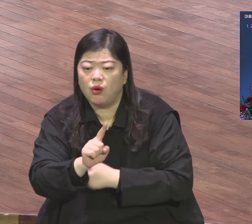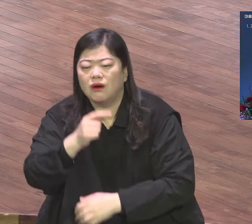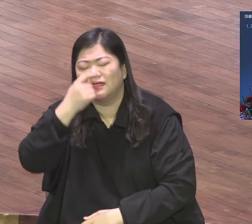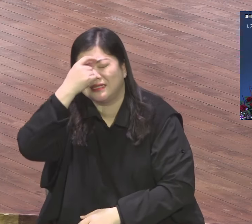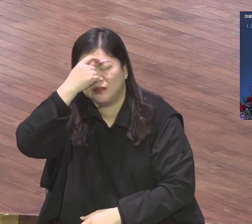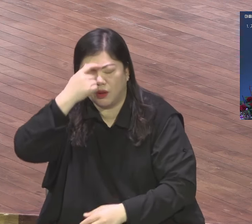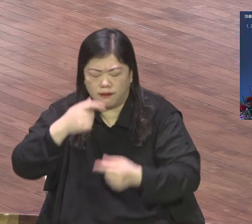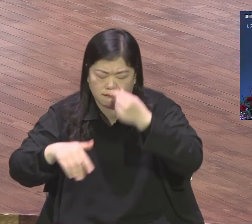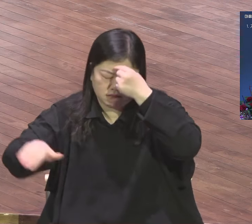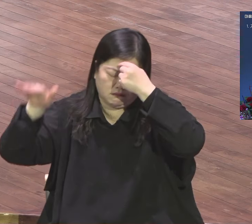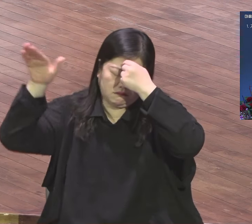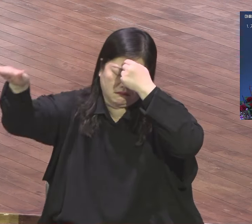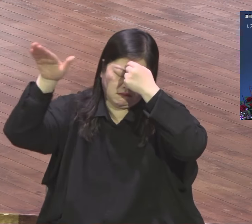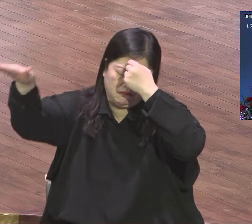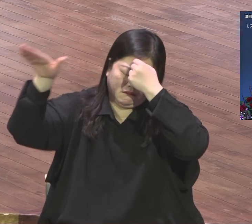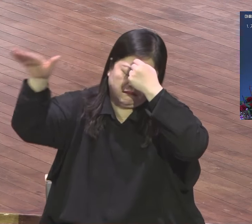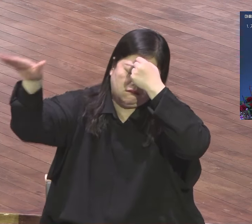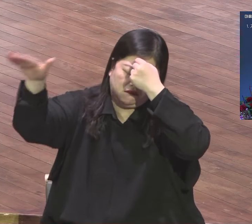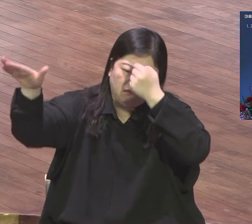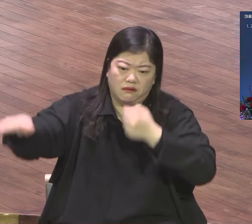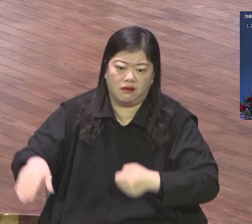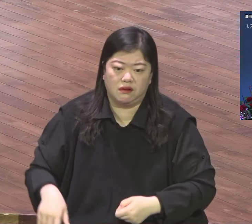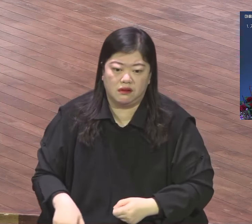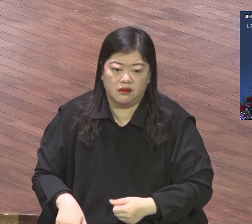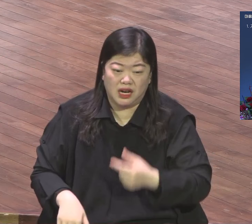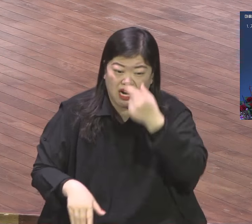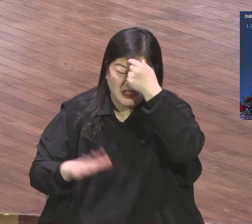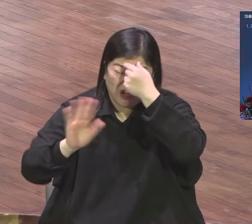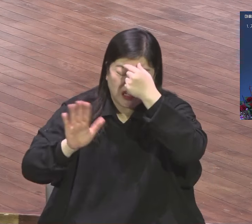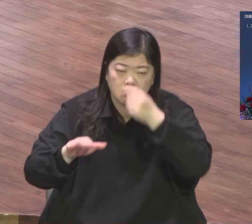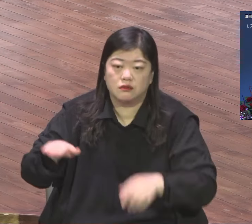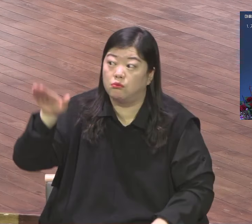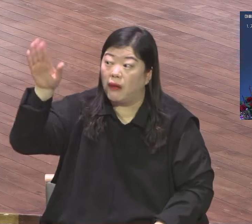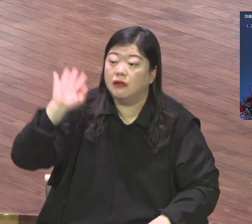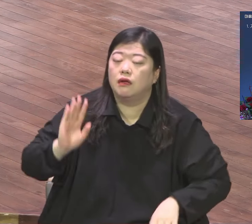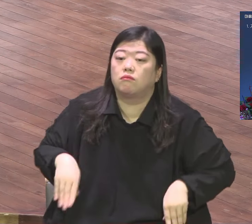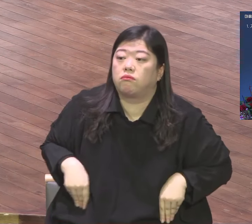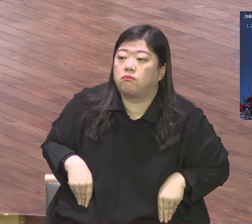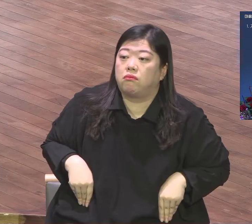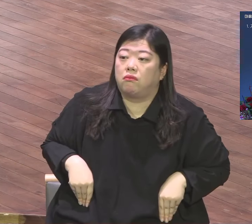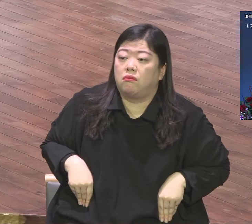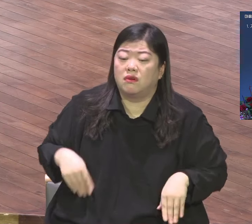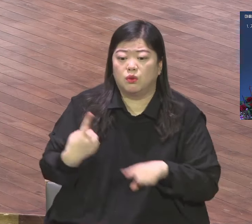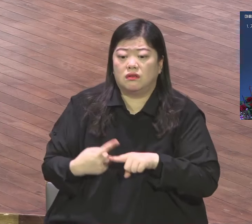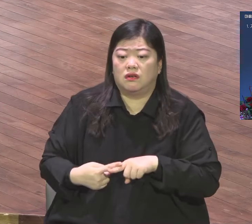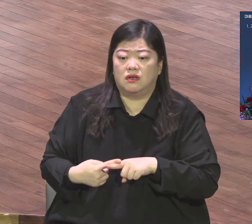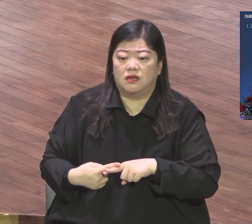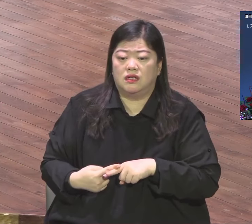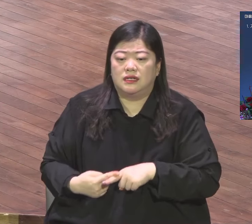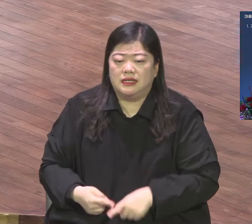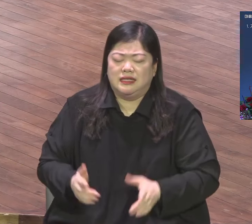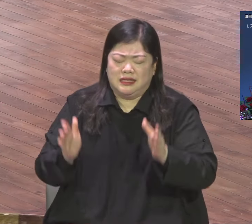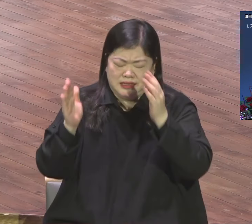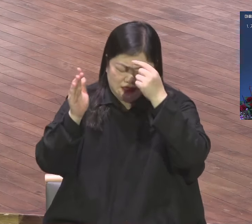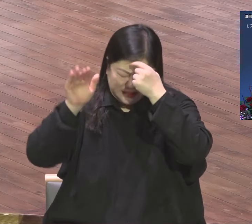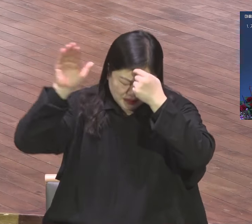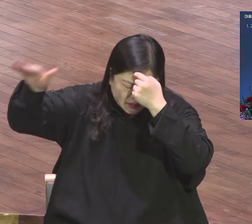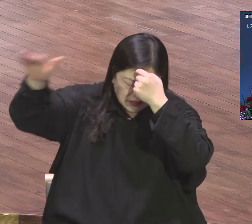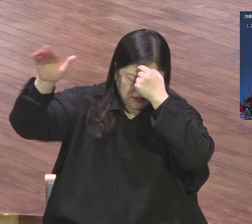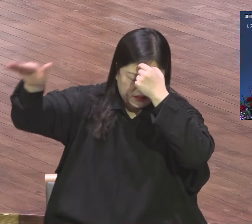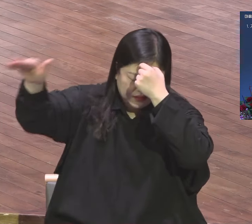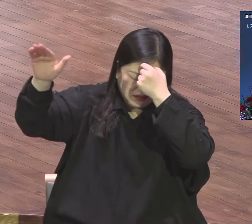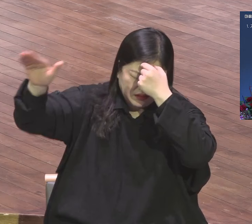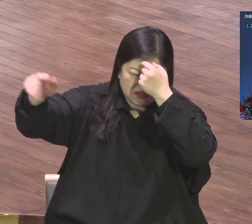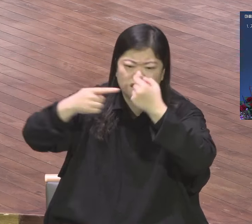기도하세요. 억울한 일을 당했으면 기도하세요. 전능자가 다 알고 계세요. 전능자에게 고발하세요. 전능자가